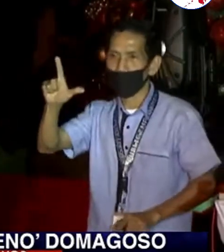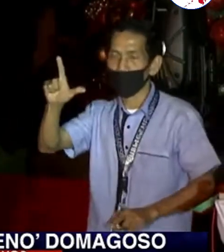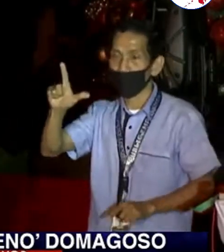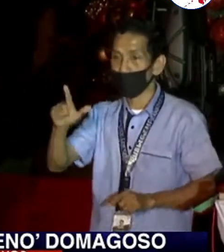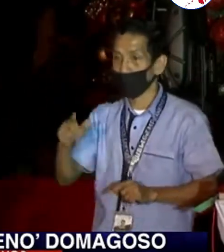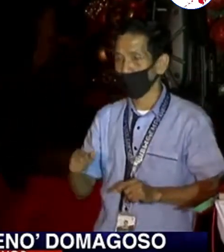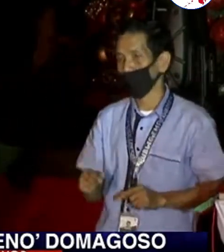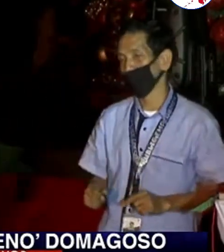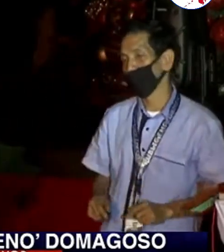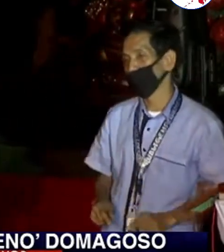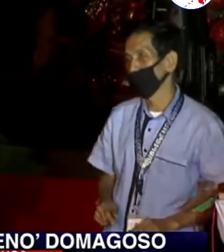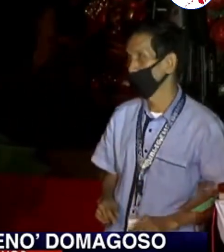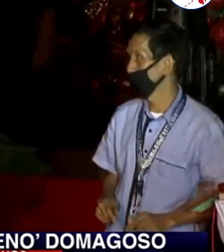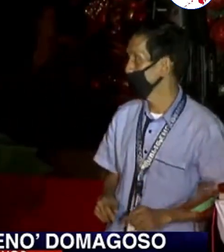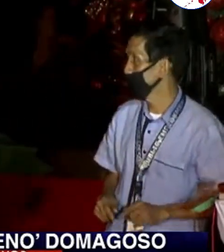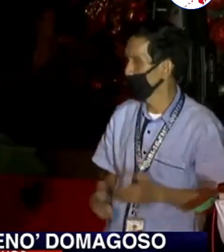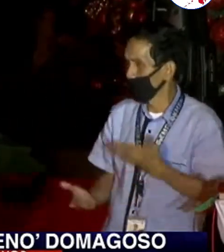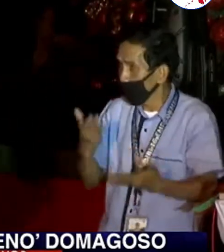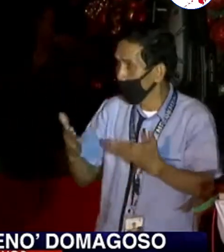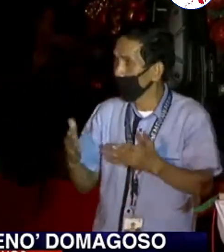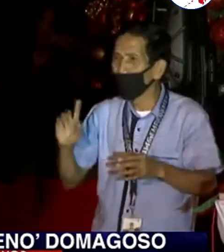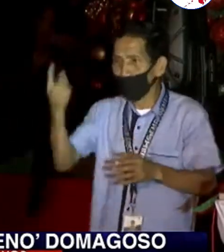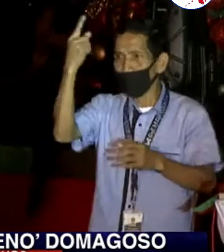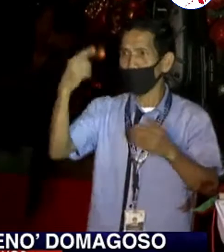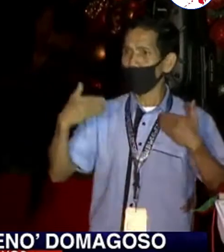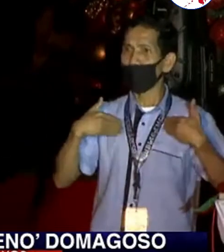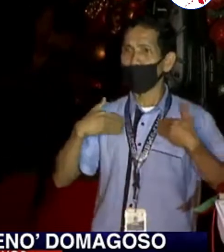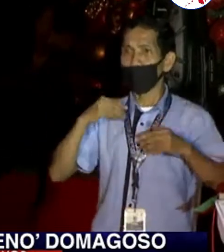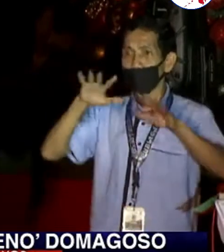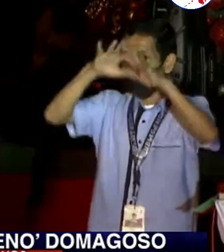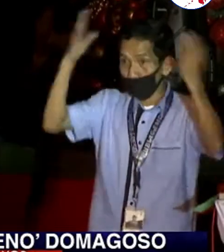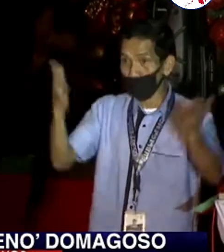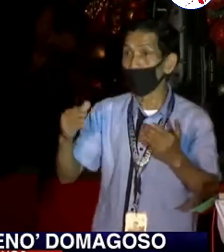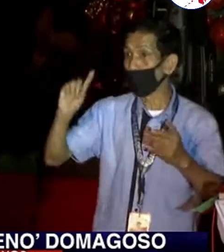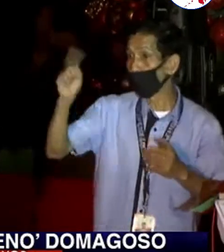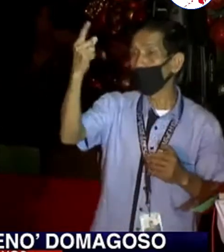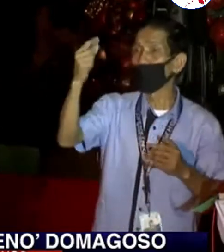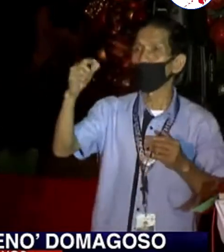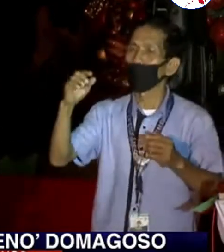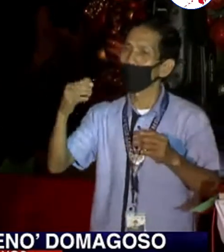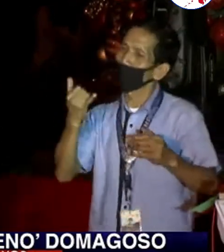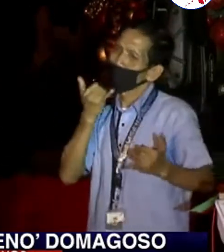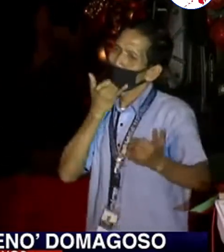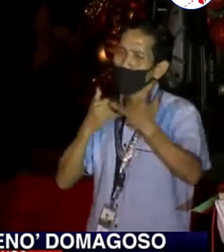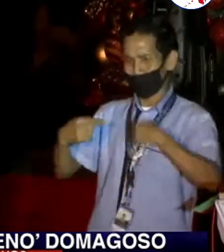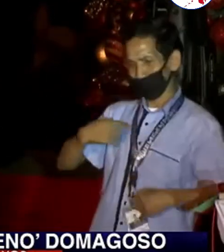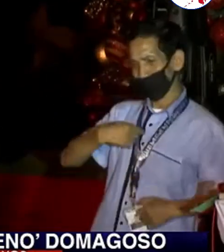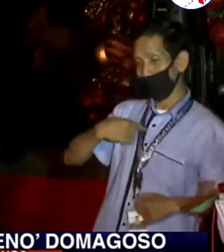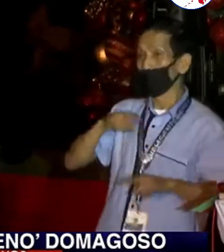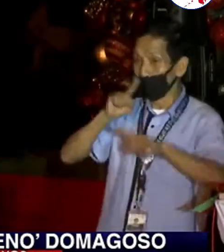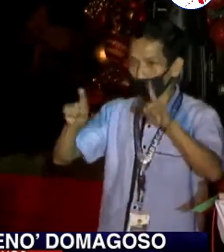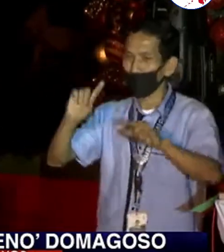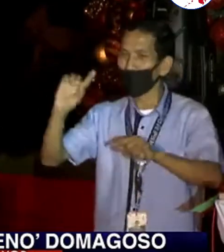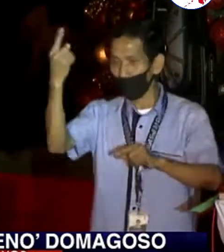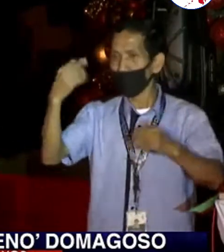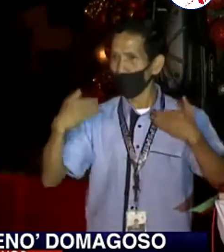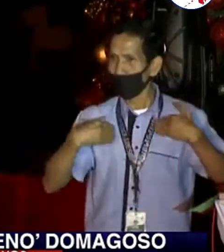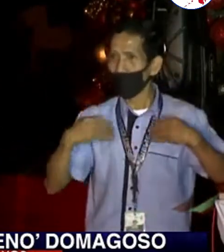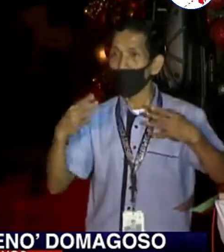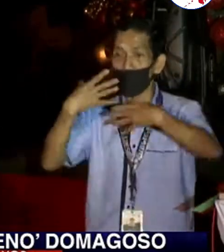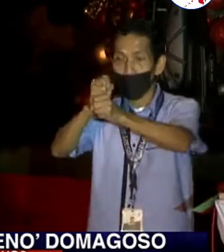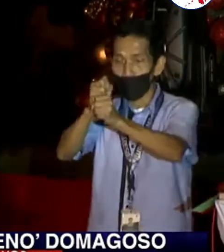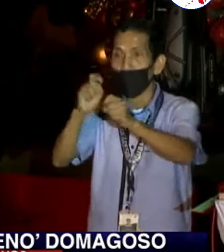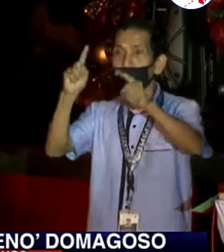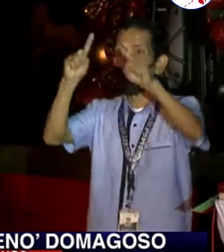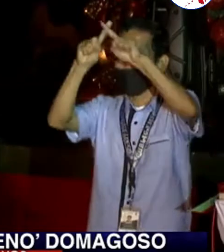fact, mukhang tayo lang ang may parol sa buong mundo. Maaring mali ako, pero tayo lang yata ang gumawa